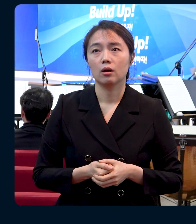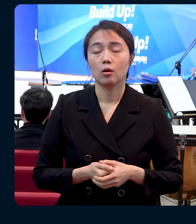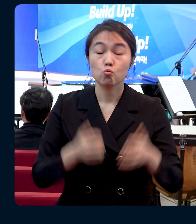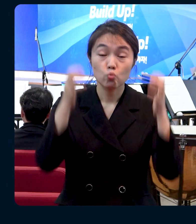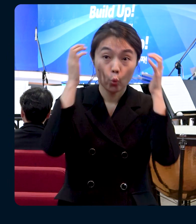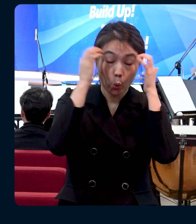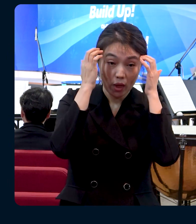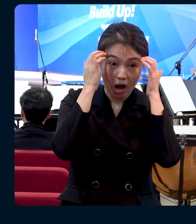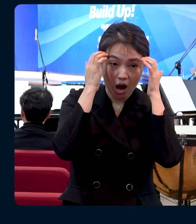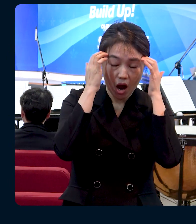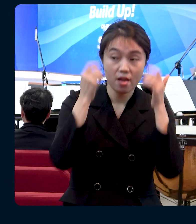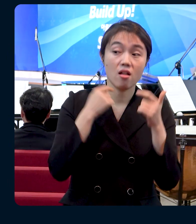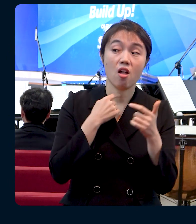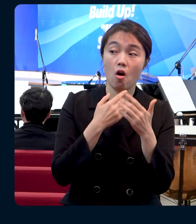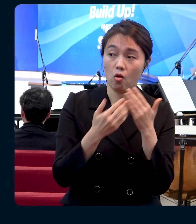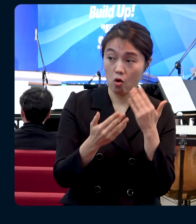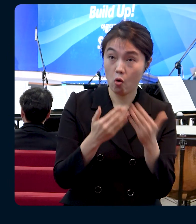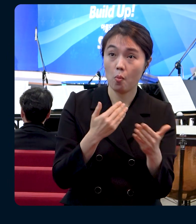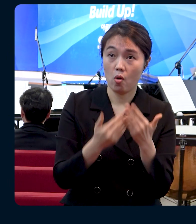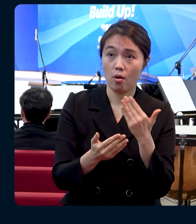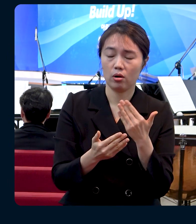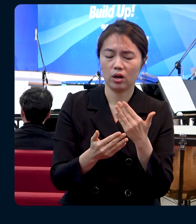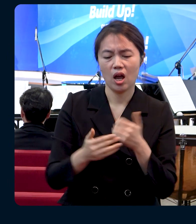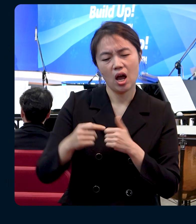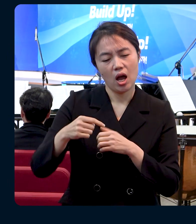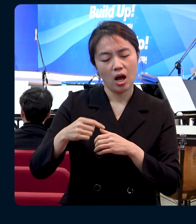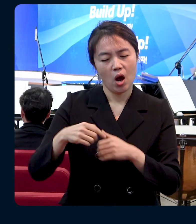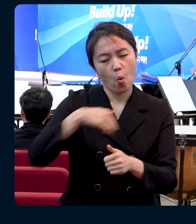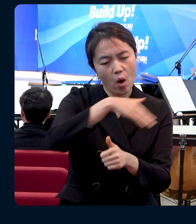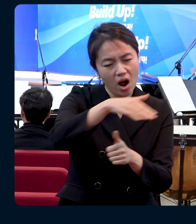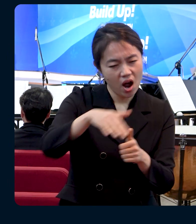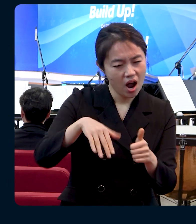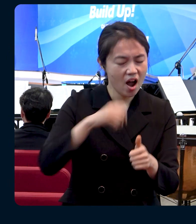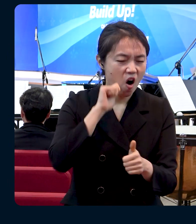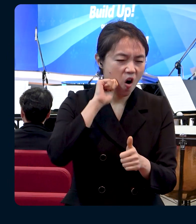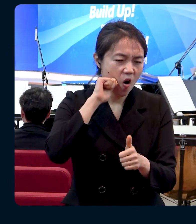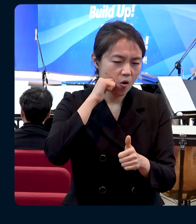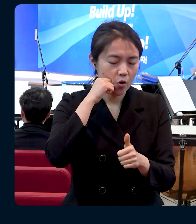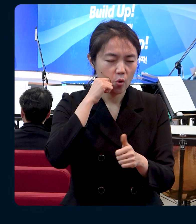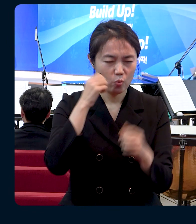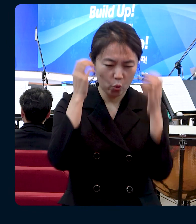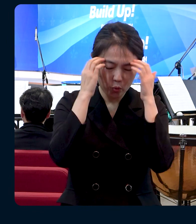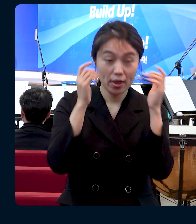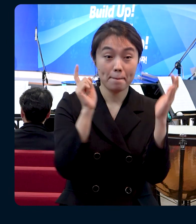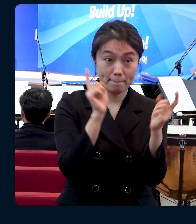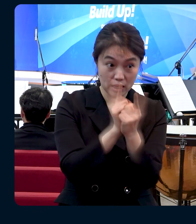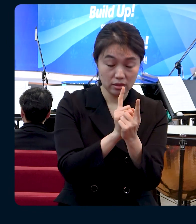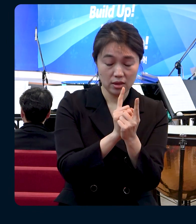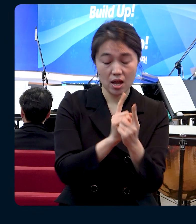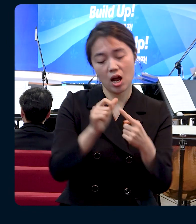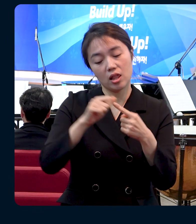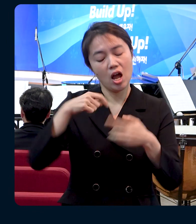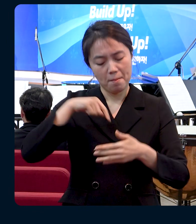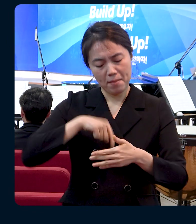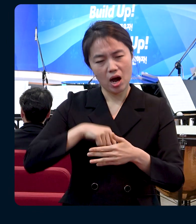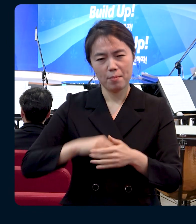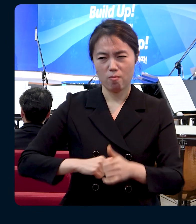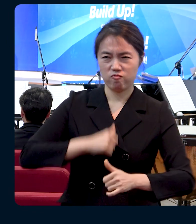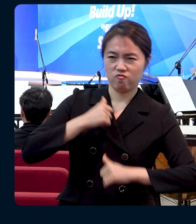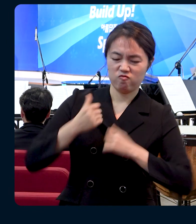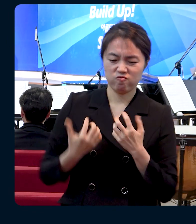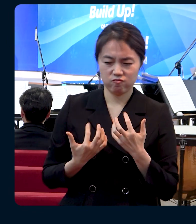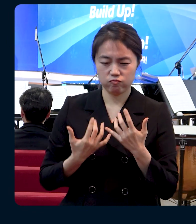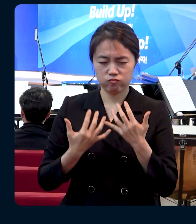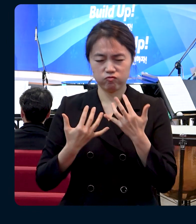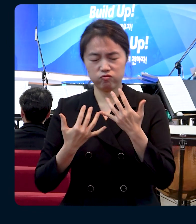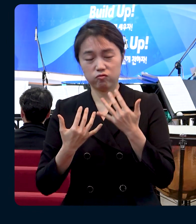이런 고난이라는 것이, 그것이 뭐 환경적인 어려움이든 아니면 내면의 어떤 상처를 받은 그런 고통이든 간에 다